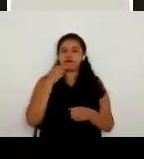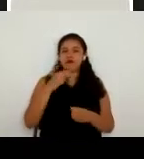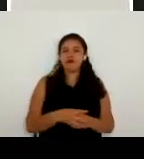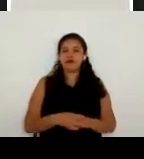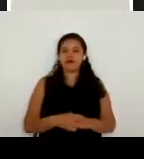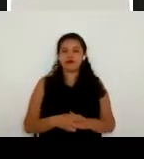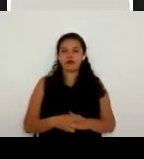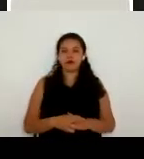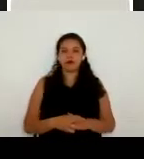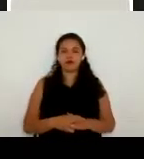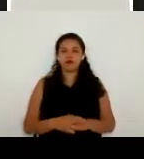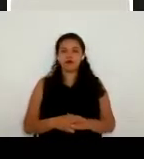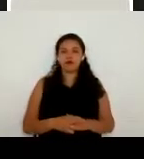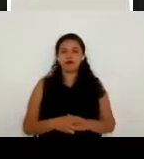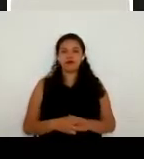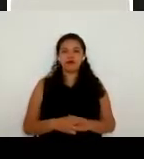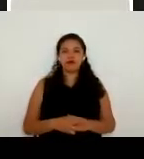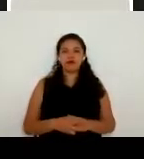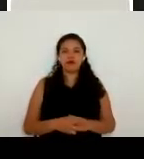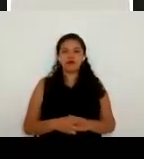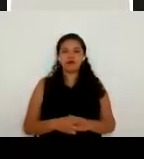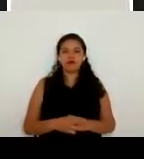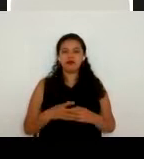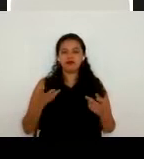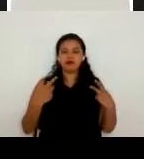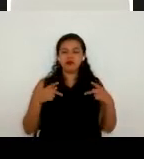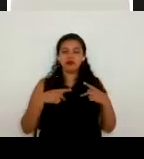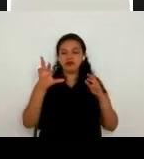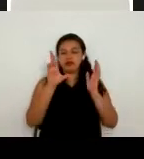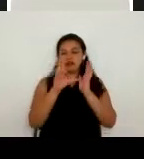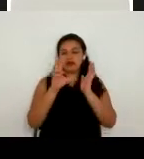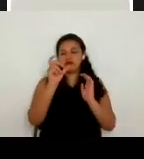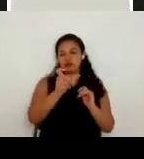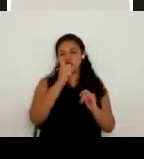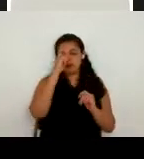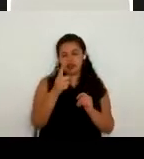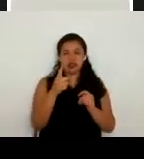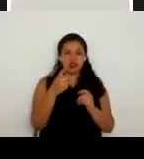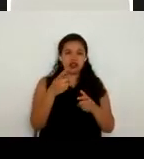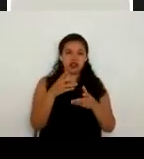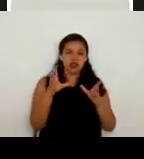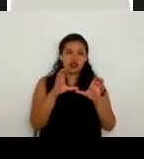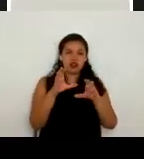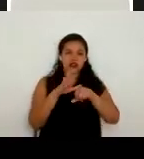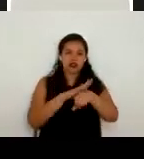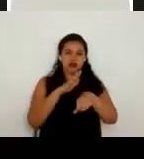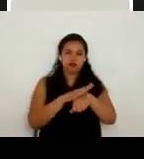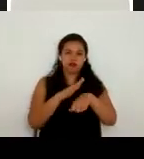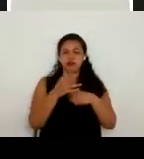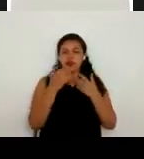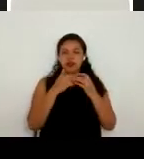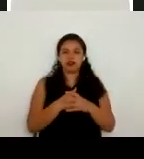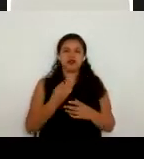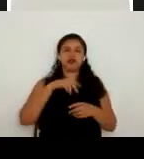identificación del paciente puesto el número de expediente que leen sitios donde ha sido aquí nosotros agregamos el diagnóstico inicial porque